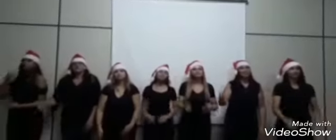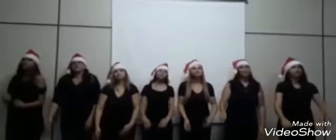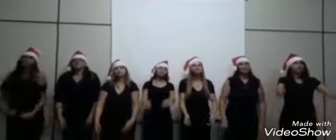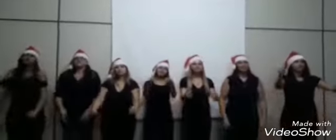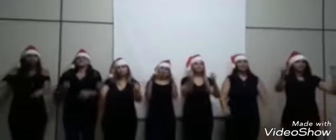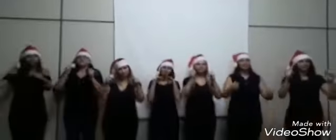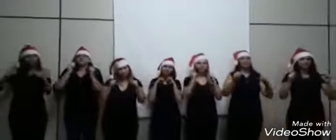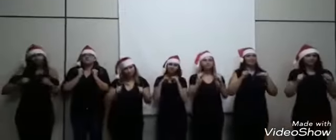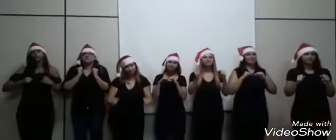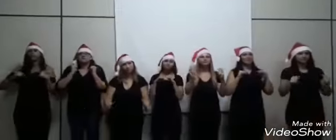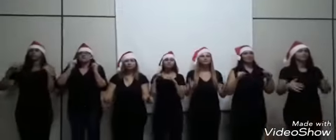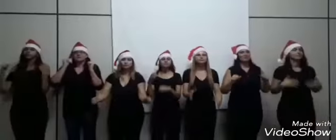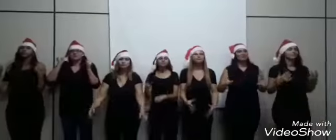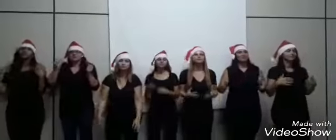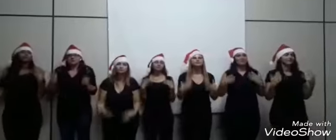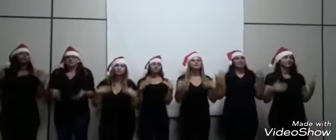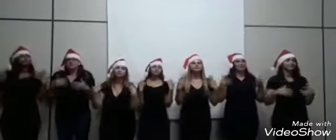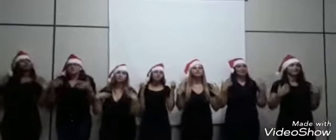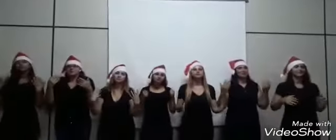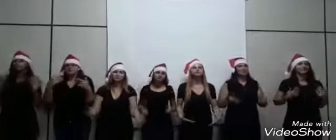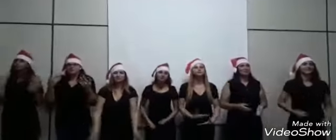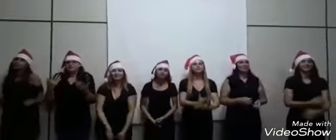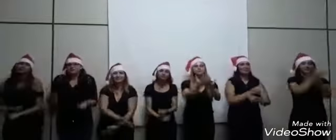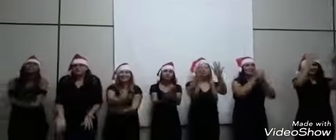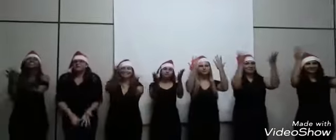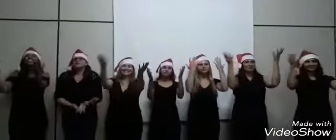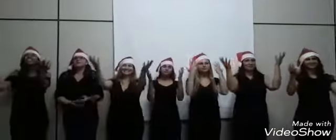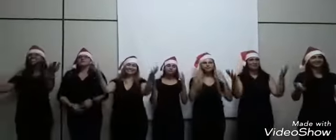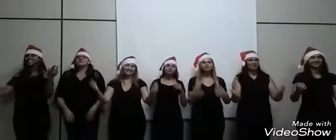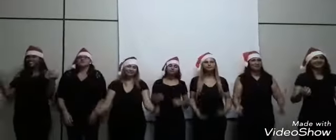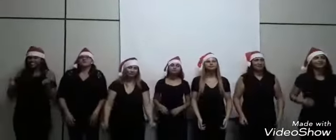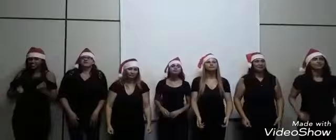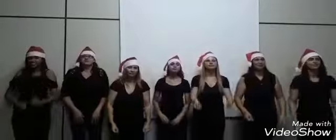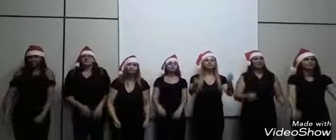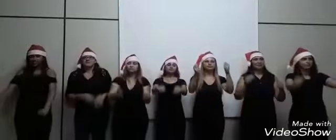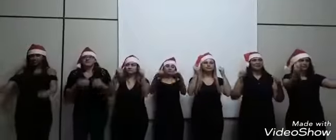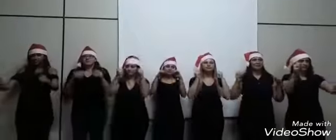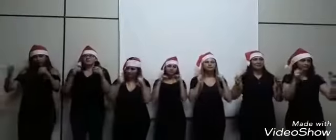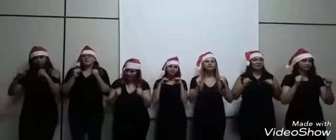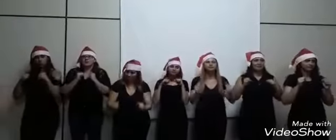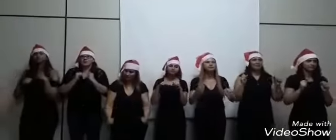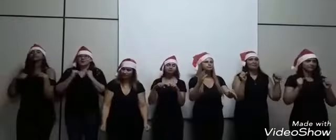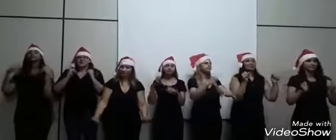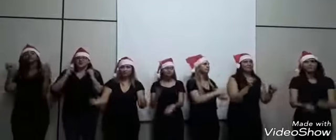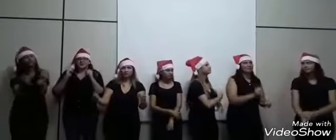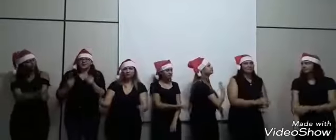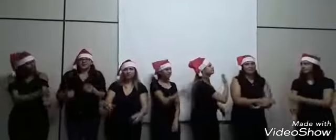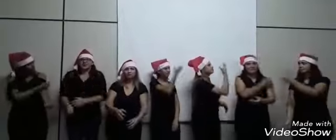gente é capaz de espalhar alegria Se a gente é capaz de tudo